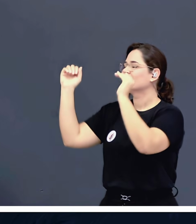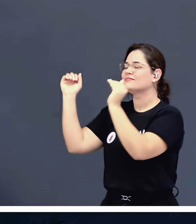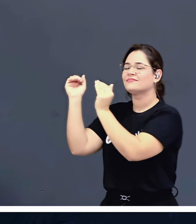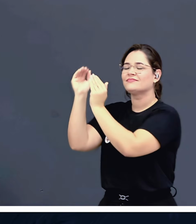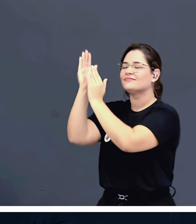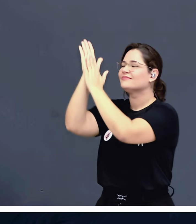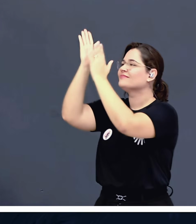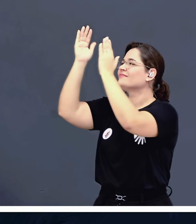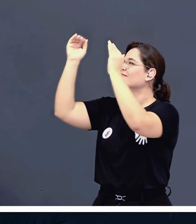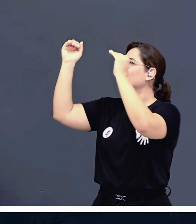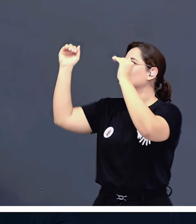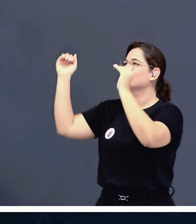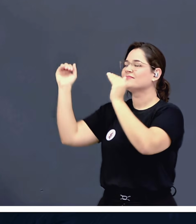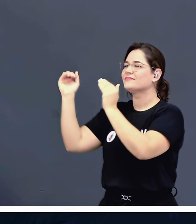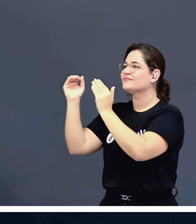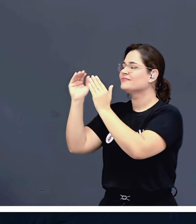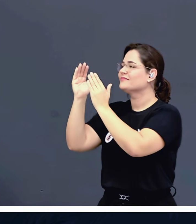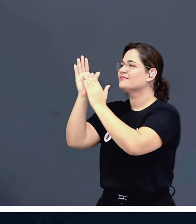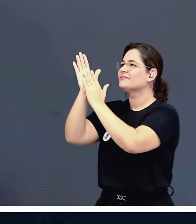Em louvor,